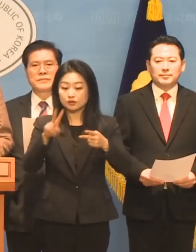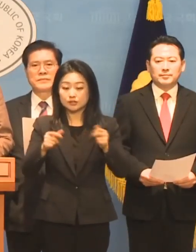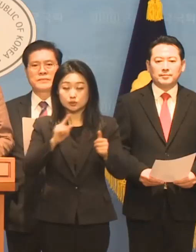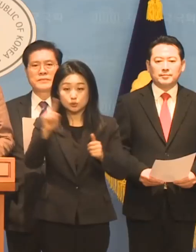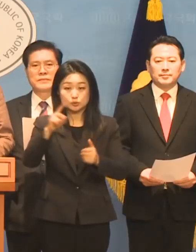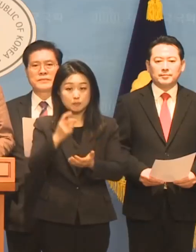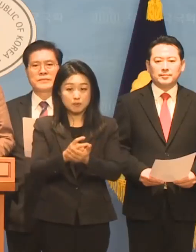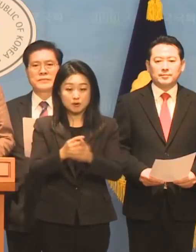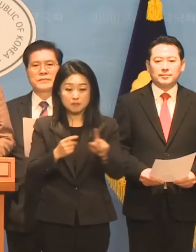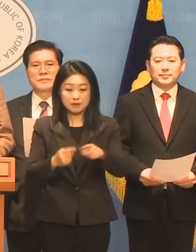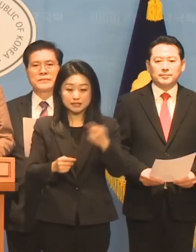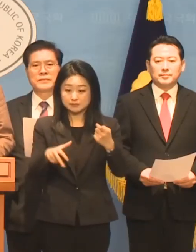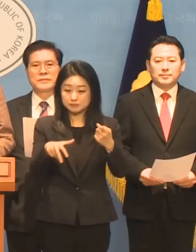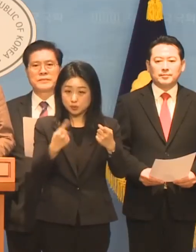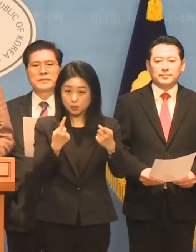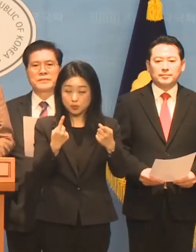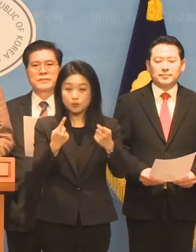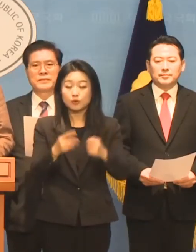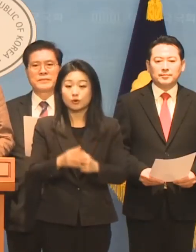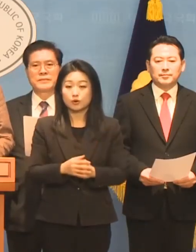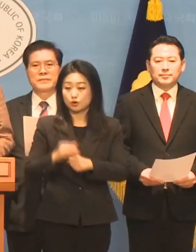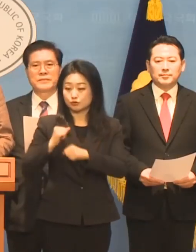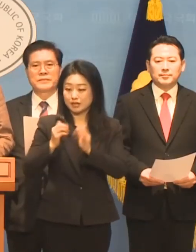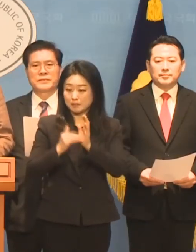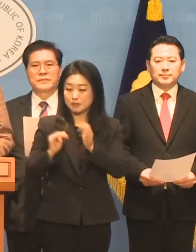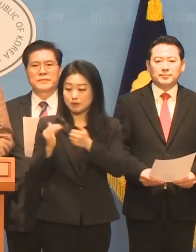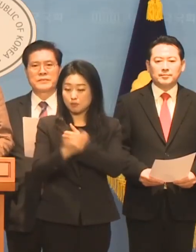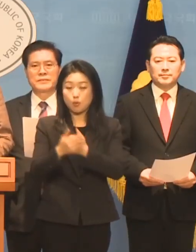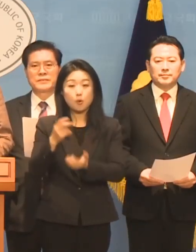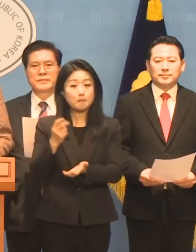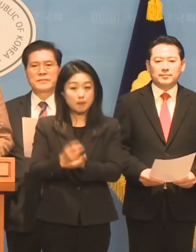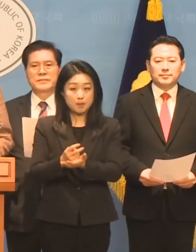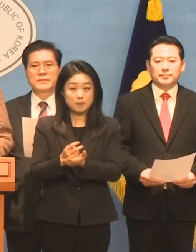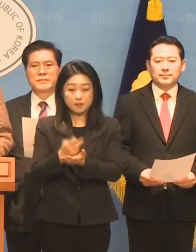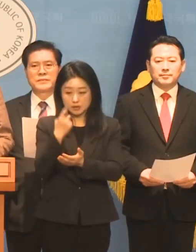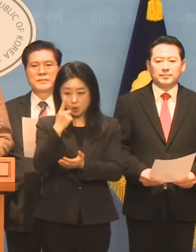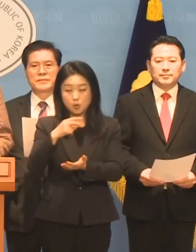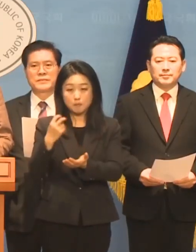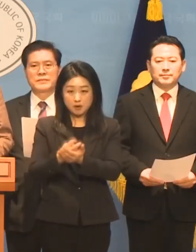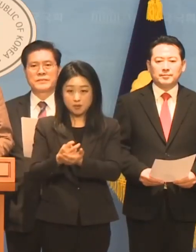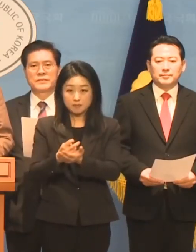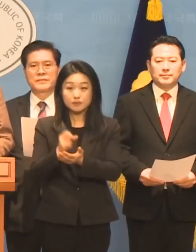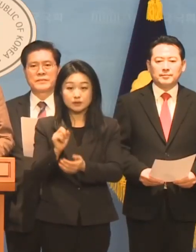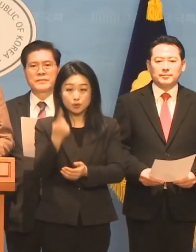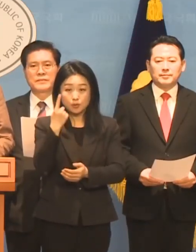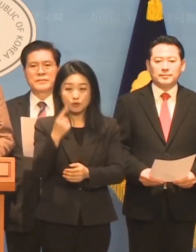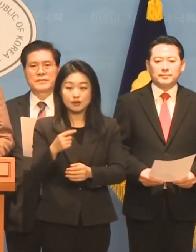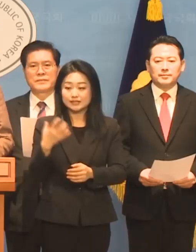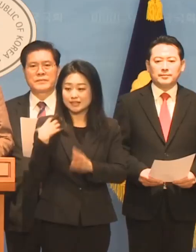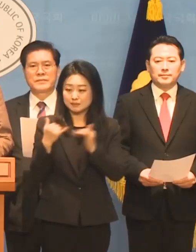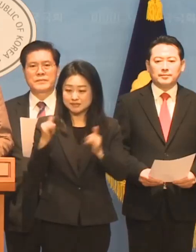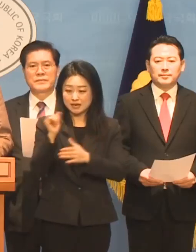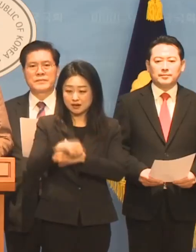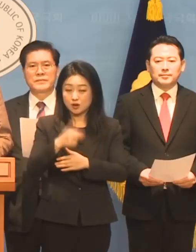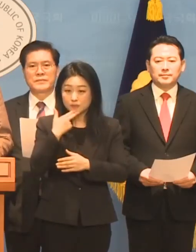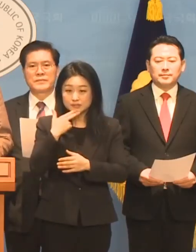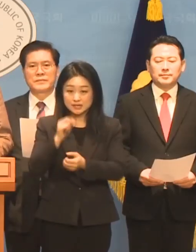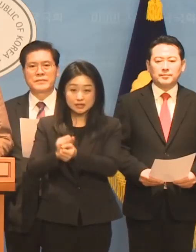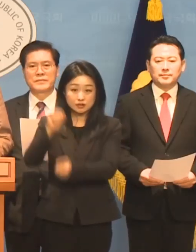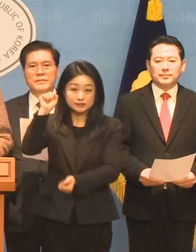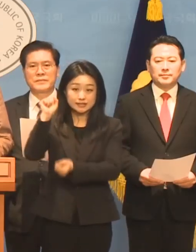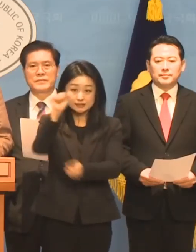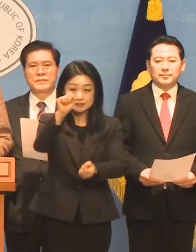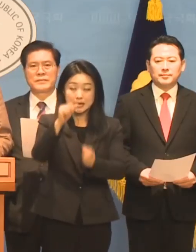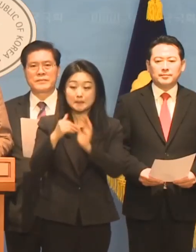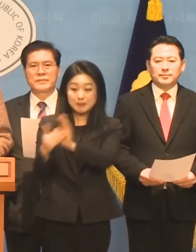형사소송법 제110조, 경호법, 군사기밀보호법 등에 따라 책임자의 승낙 없이 영장을 집행하려는